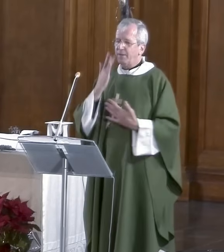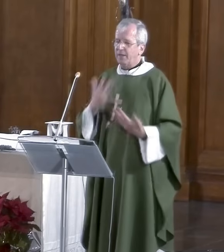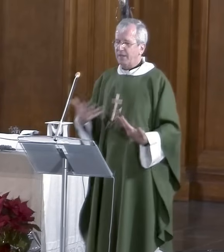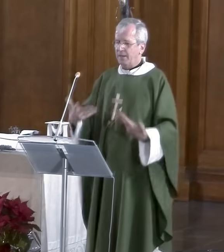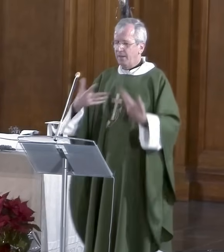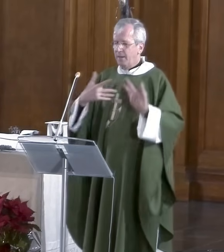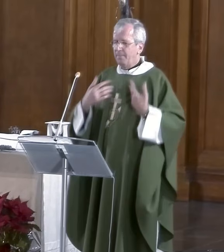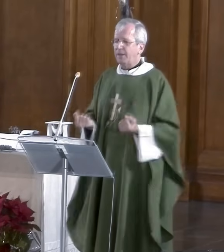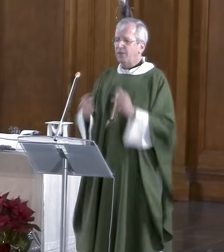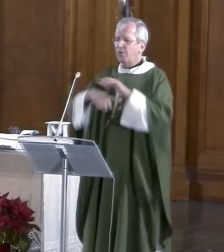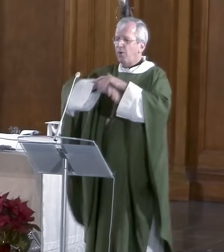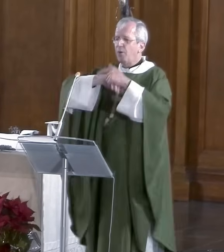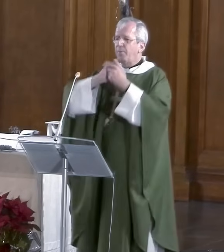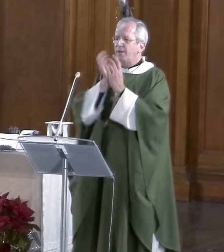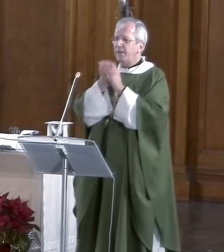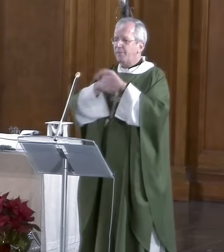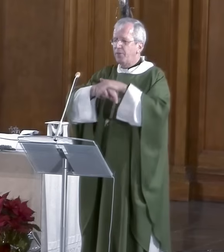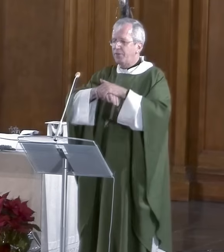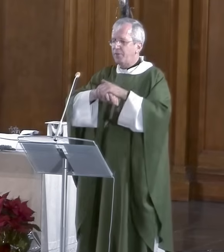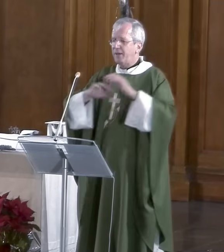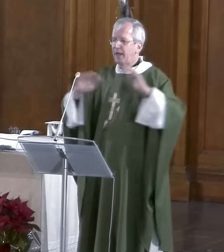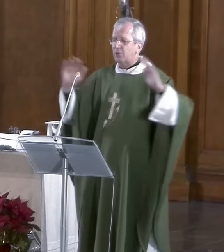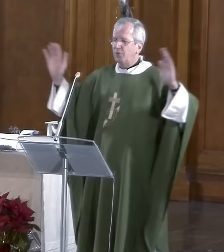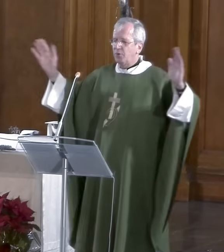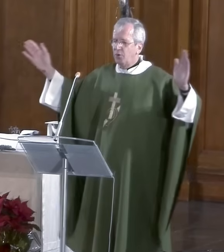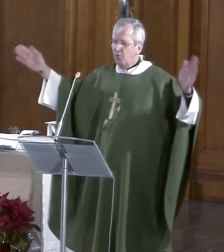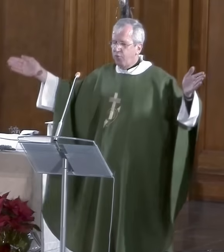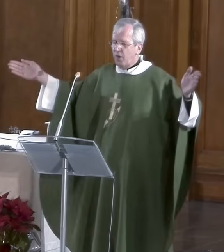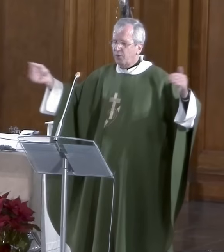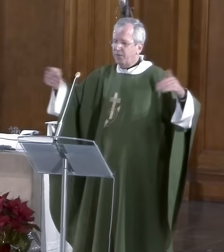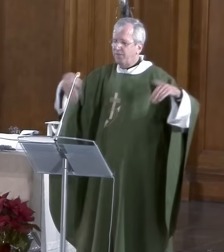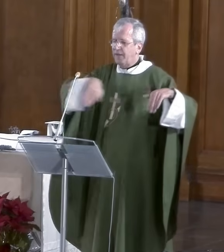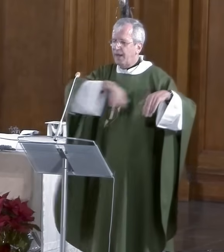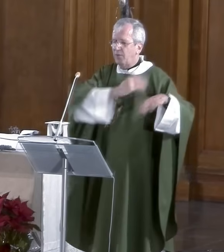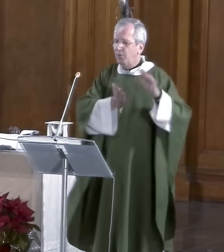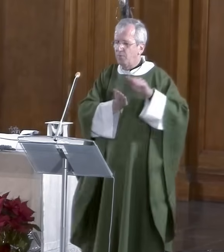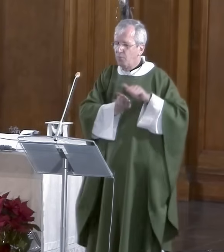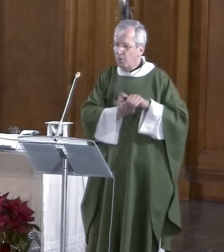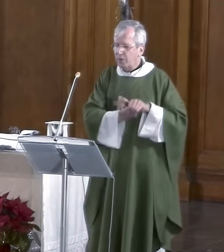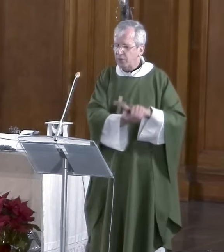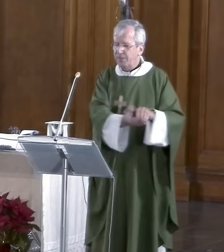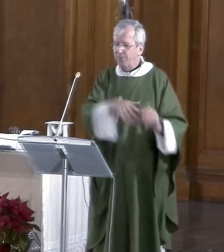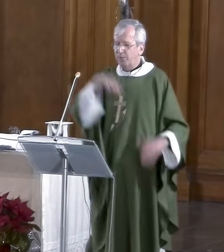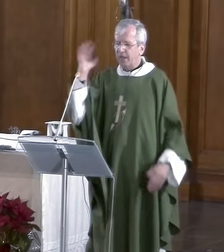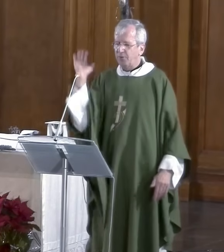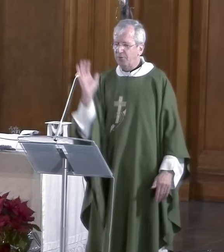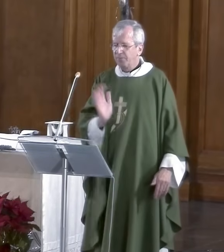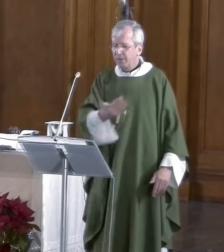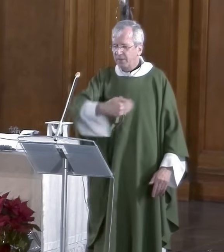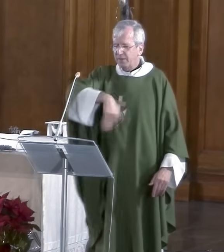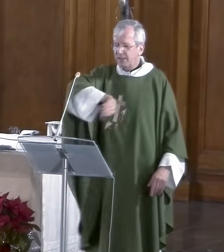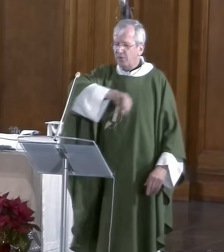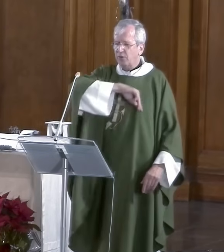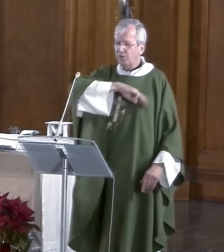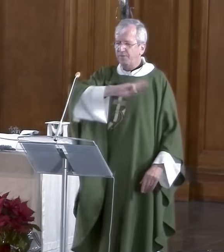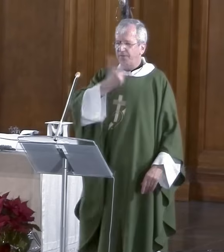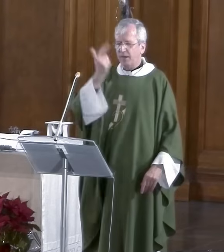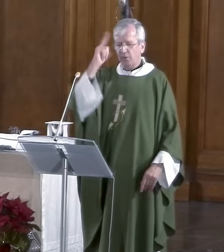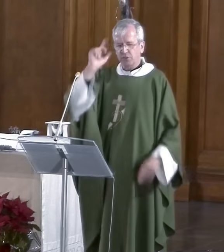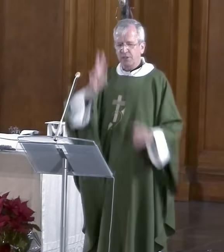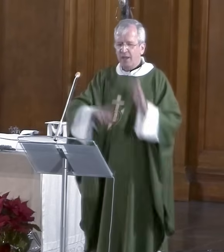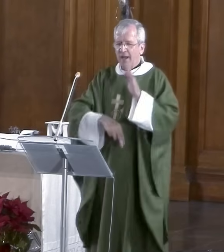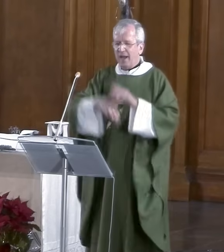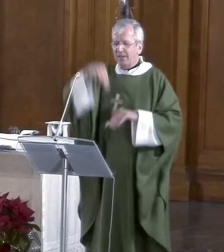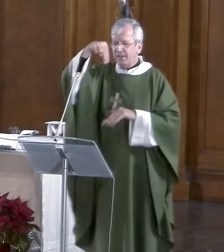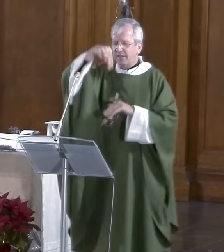María Virgen, padeció bajo el poder de Poncio Pilato, fue crucificado, muerto y sepultado, descendió a los